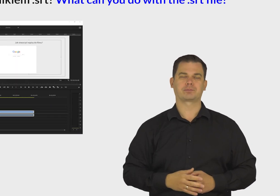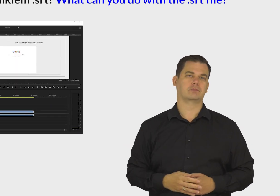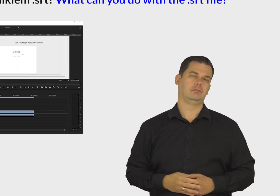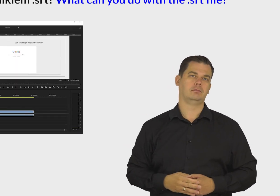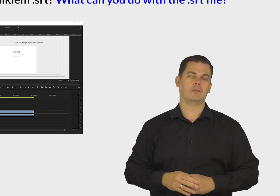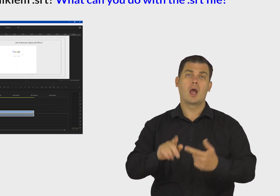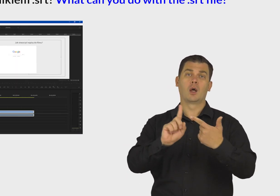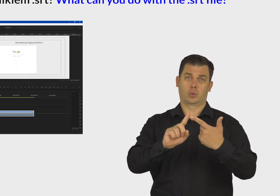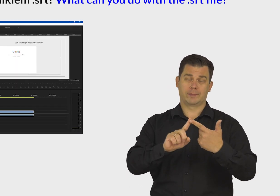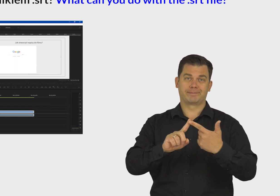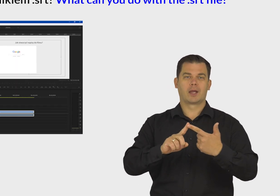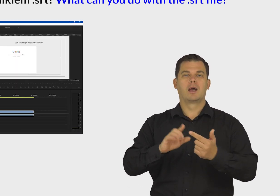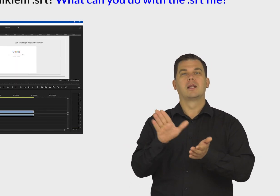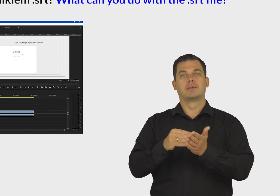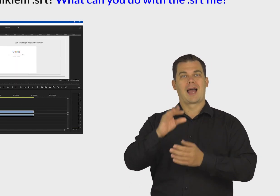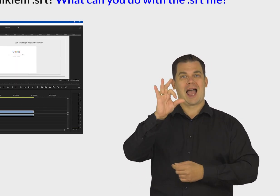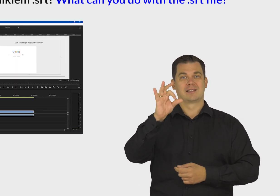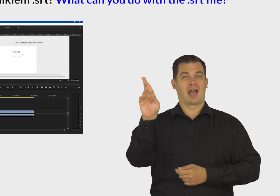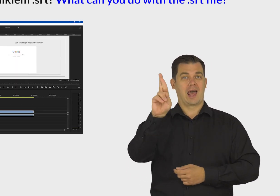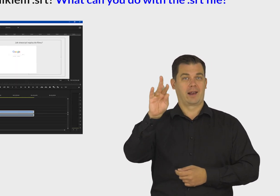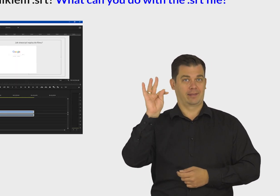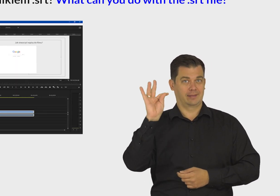Dzięki za oglądanie!